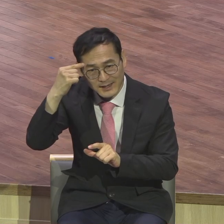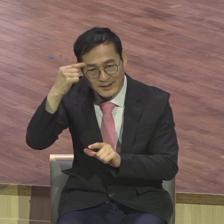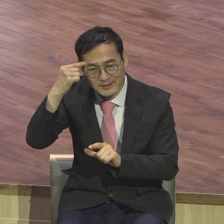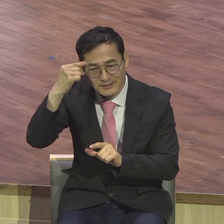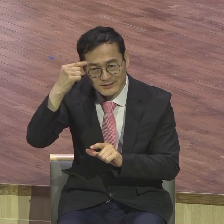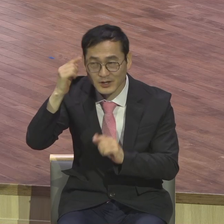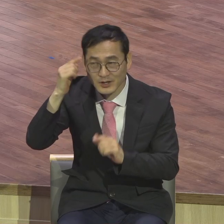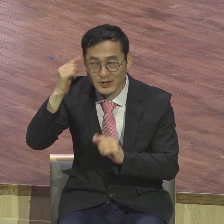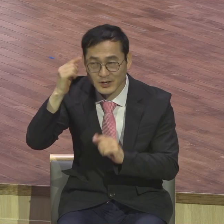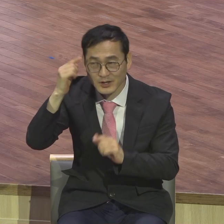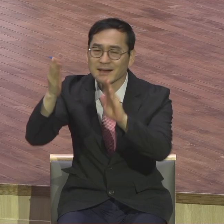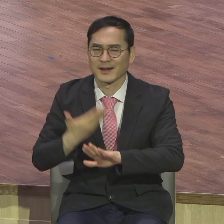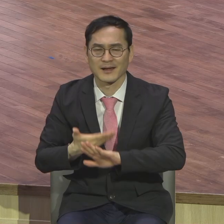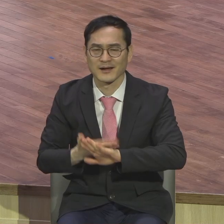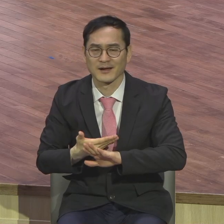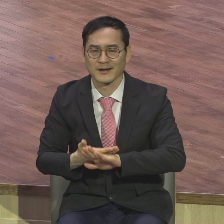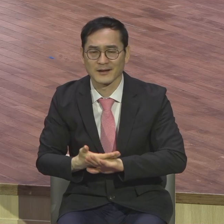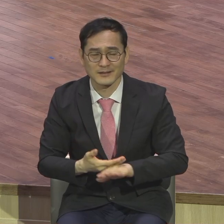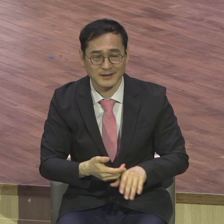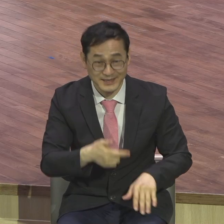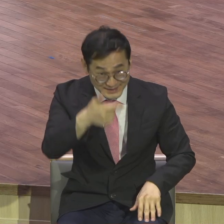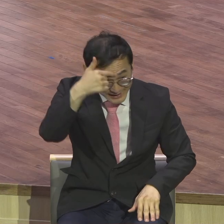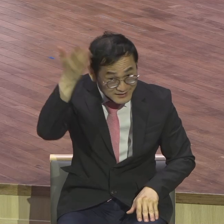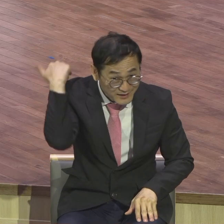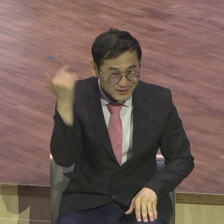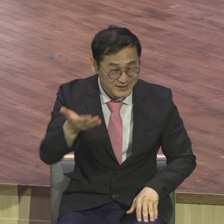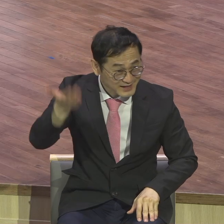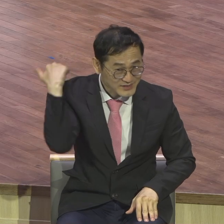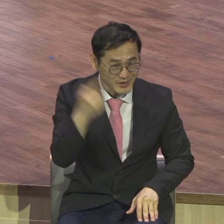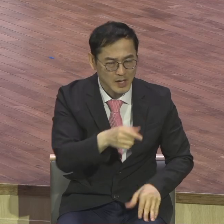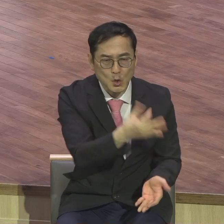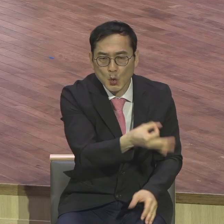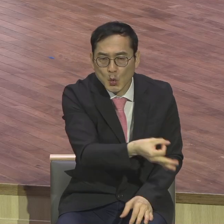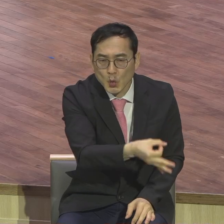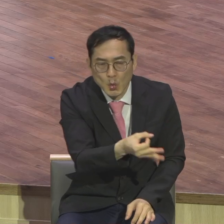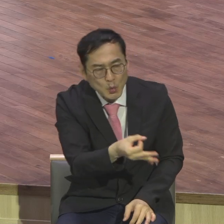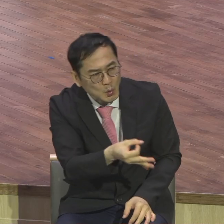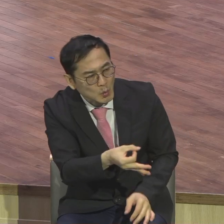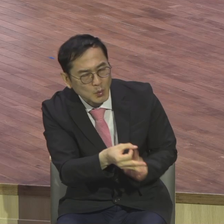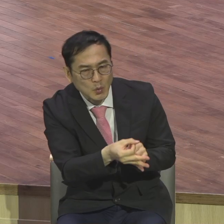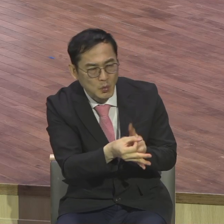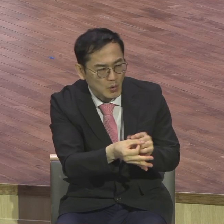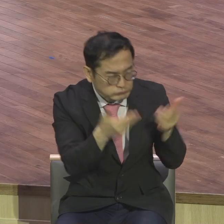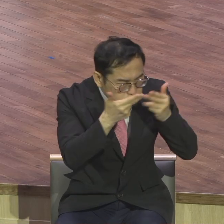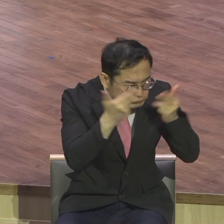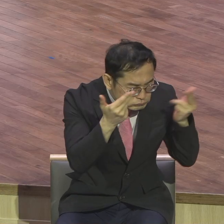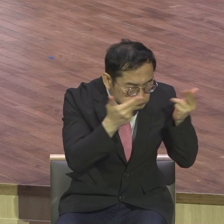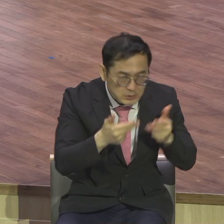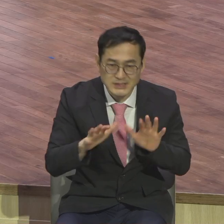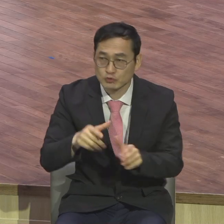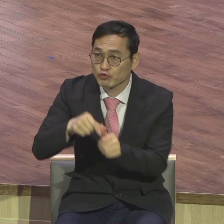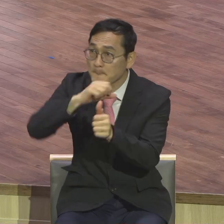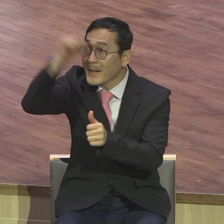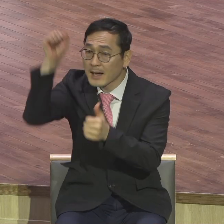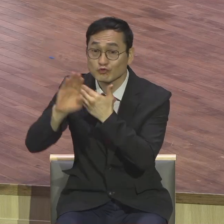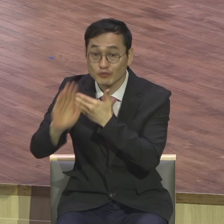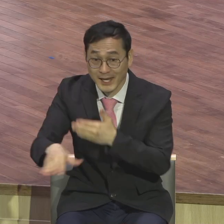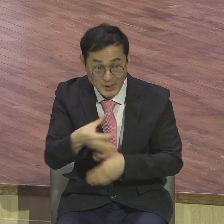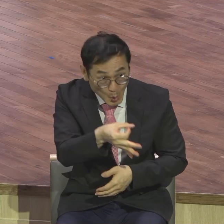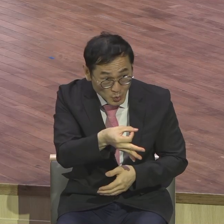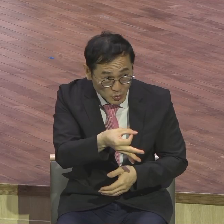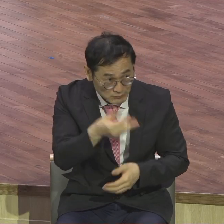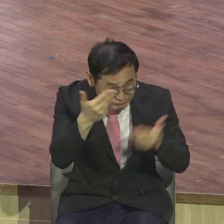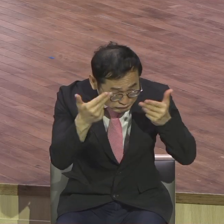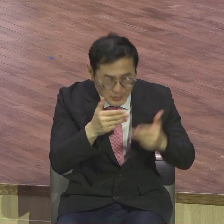불신자 때는 돈, 돈, 돈, 돈이 차고 있는데 구원받고 나니까 이거 아무것도 아니야. 돈의 종이 아니라 돈을 지배해. 아멘.